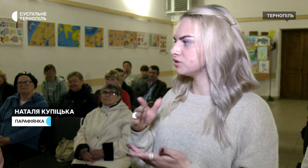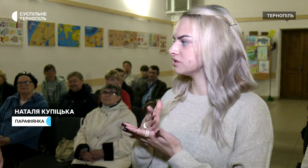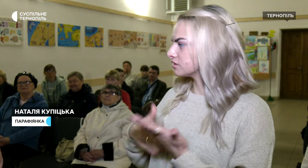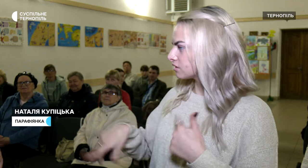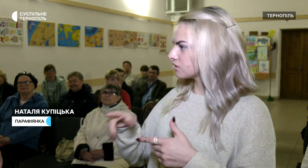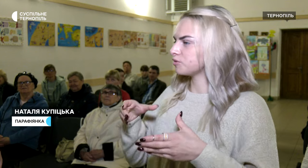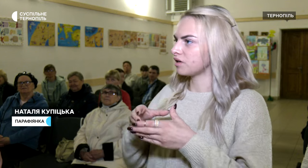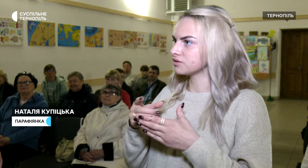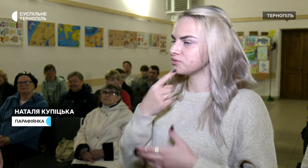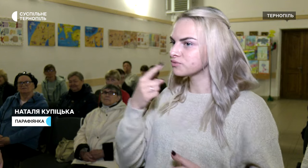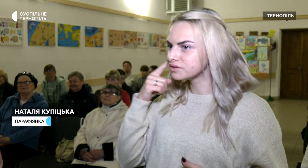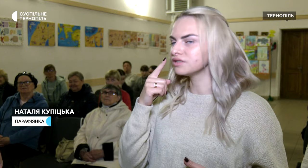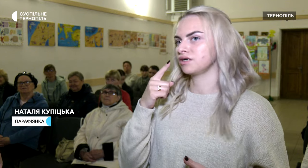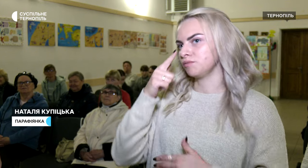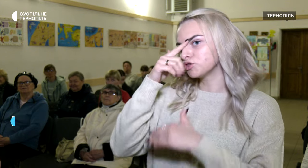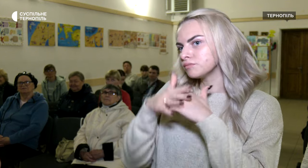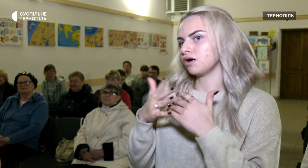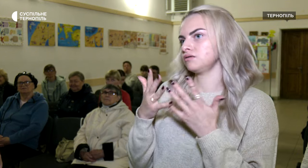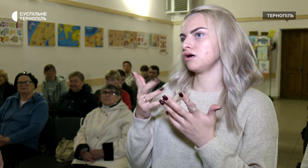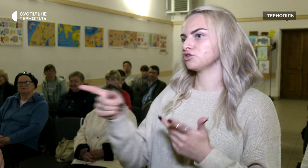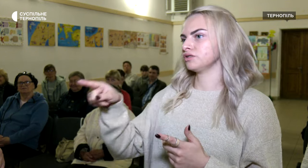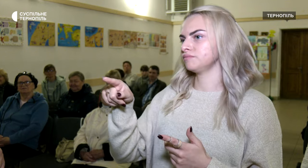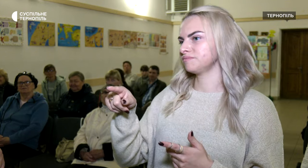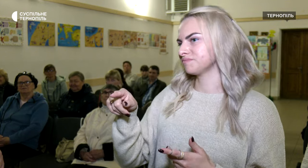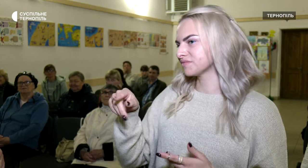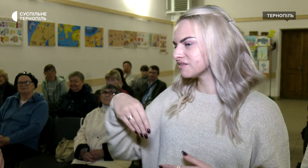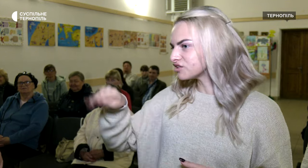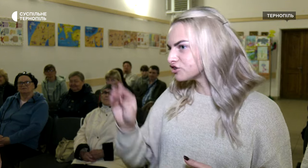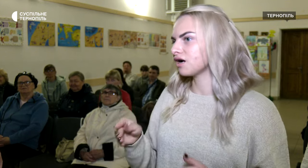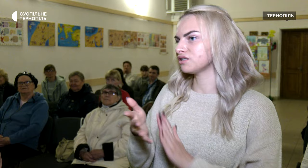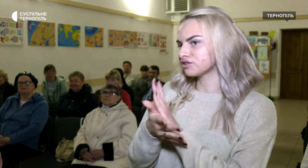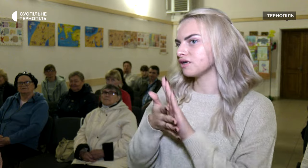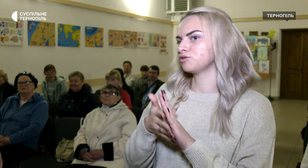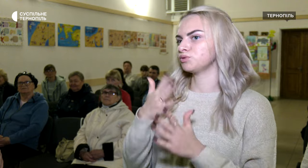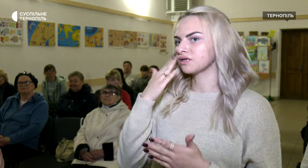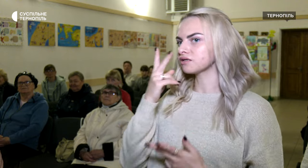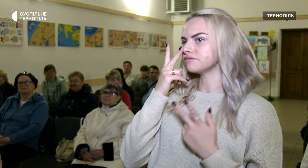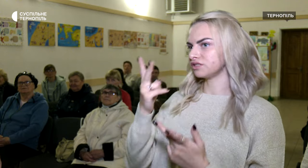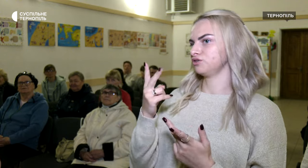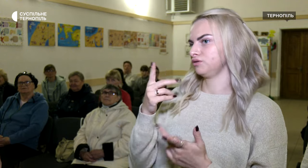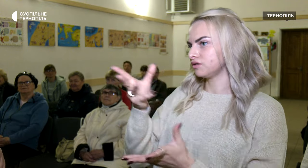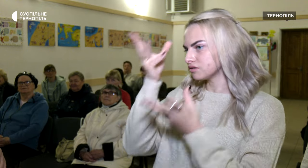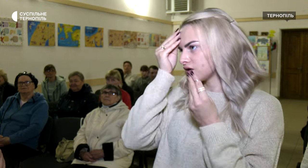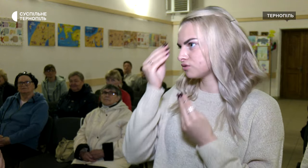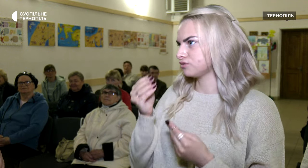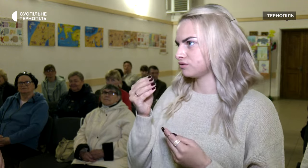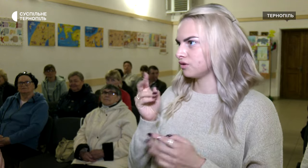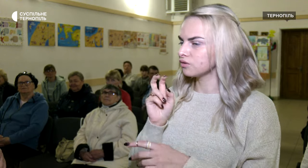про що йде мова. А тут є спільнота людей із порушенням слуху. Священник жестами веде літургію. Все зрозуміло і